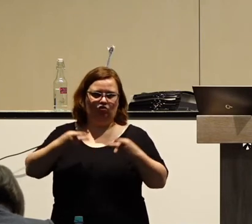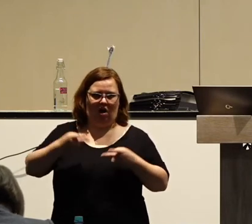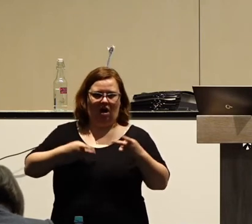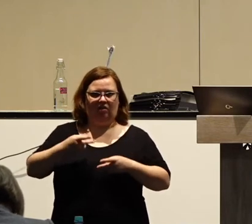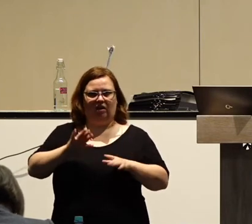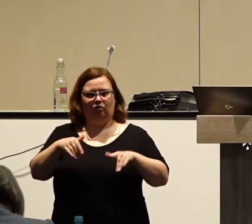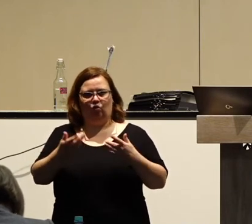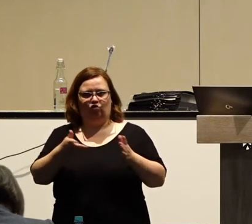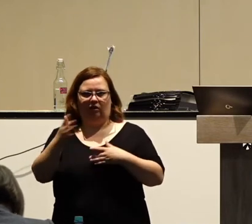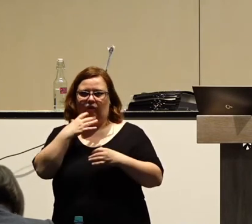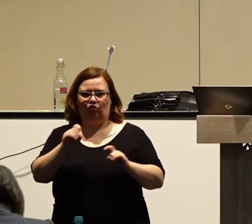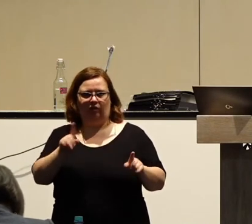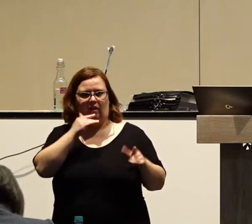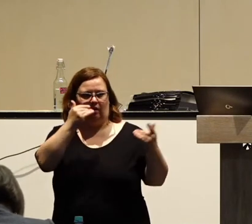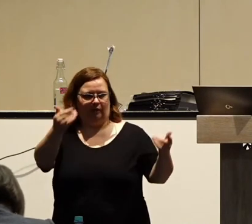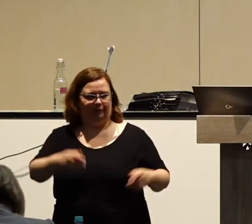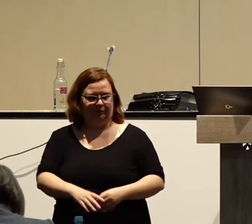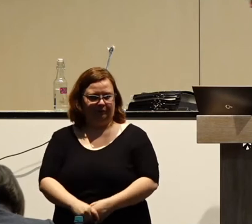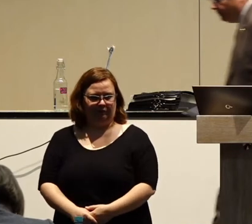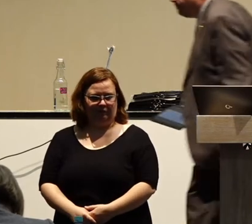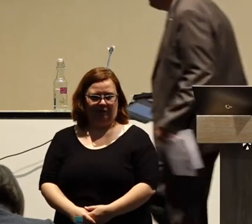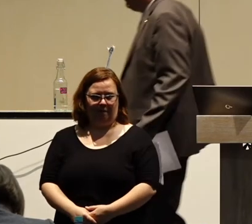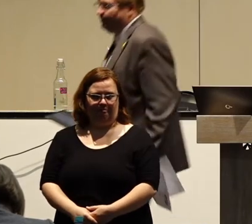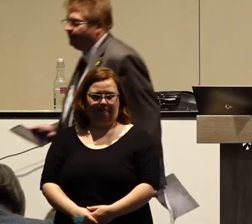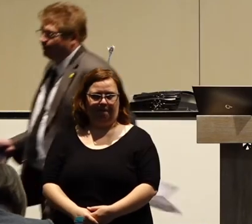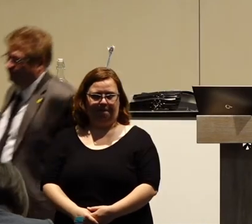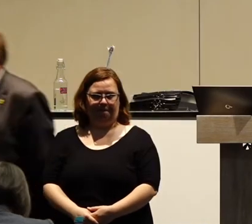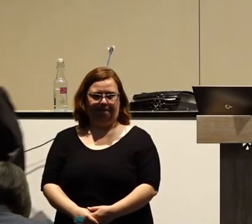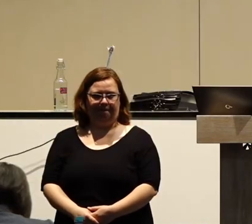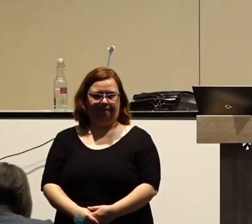wegen so einer Sache scheitern würde. Vielen lieben Dank.